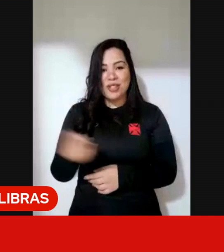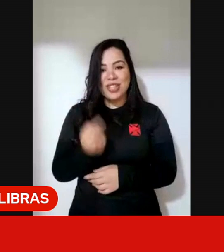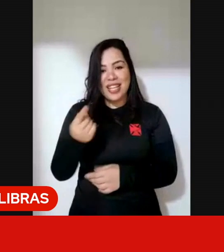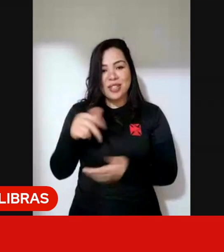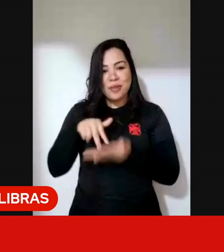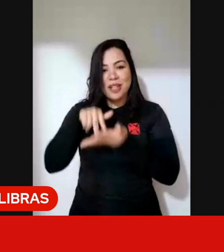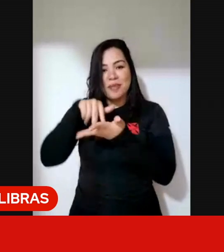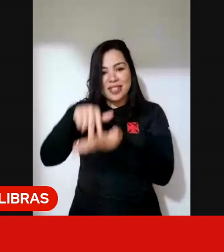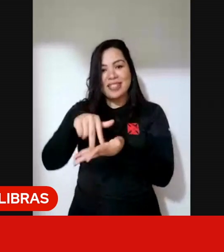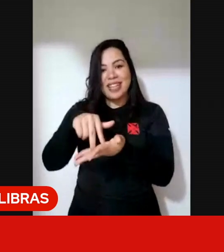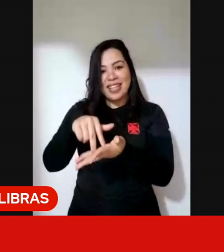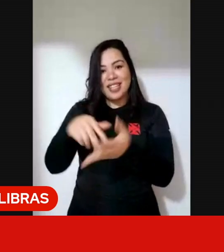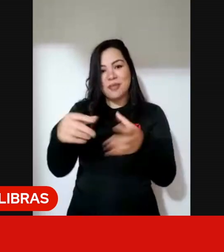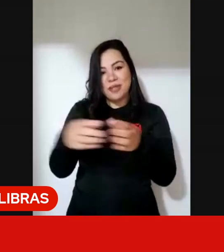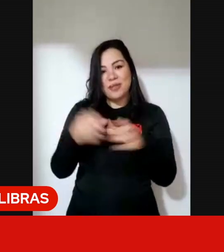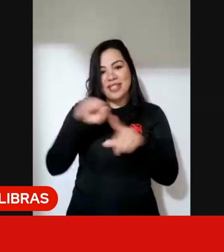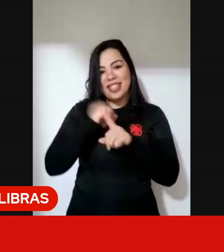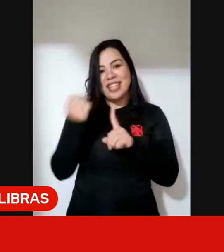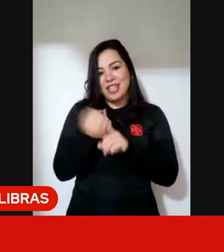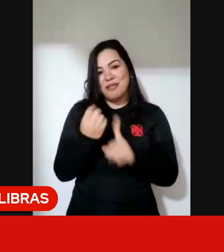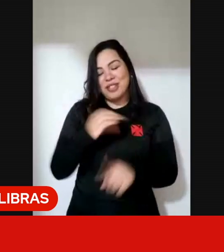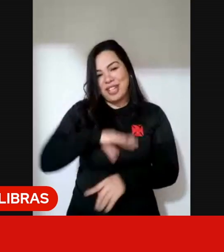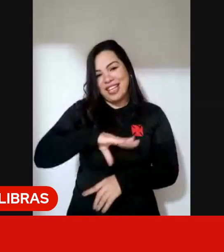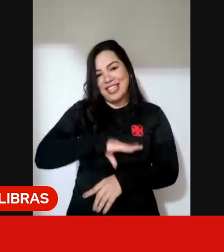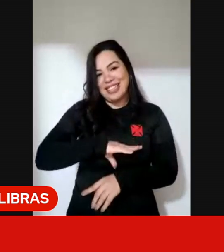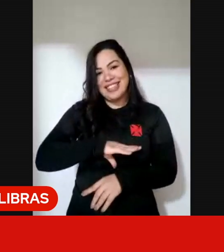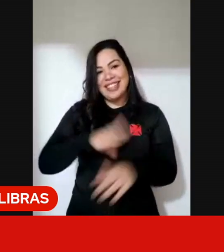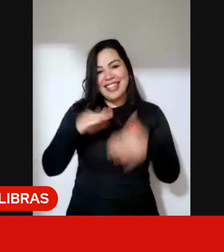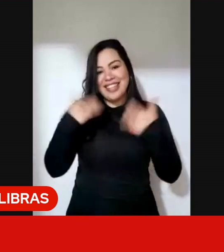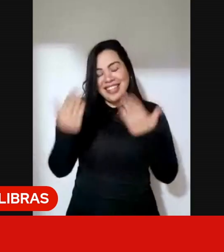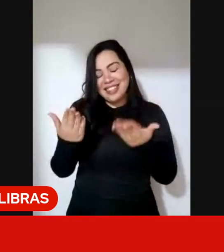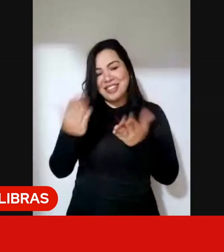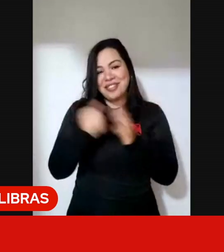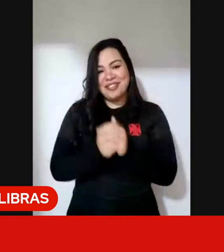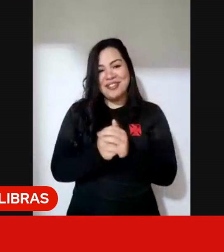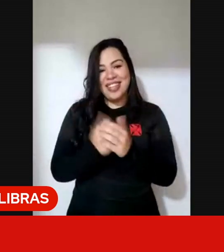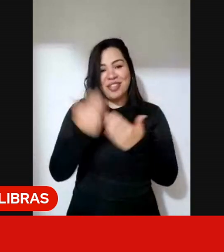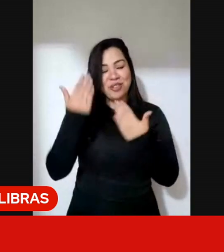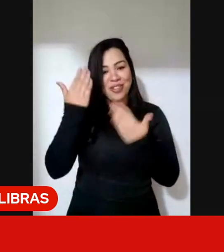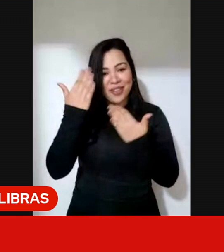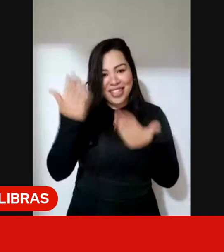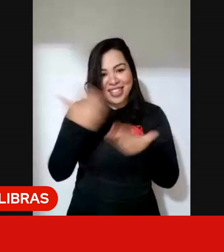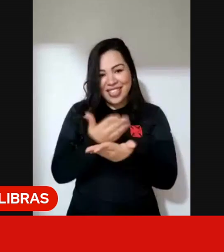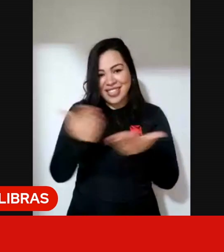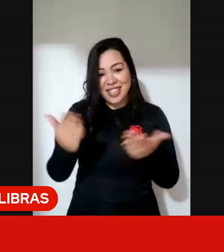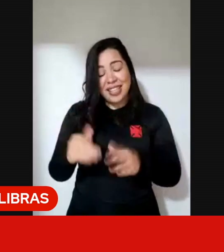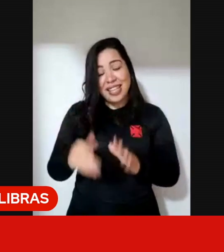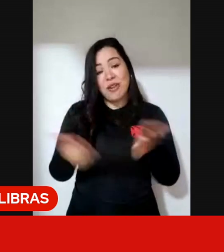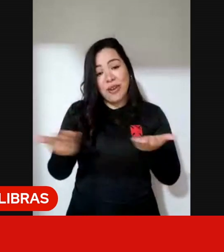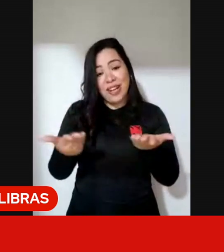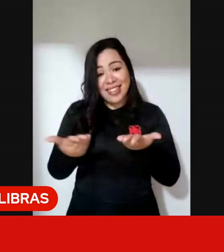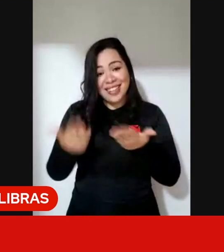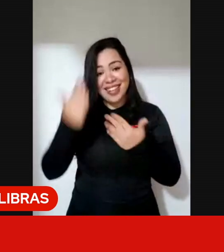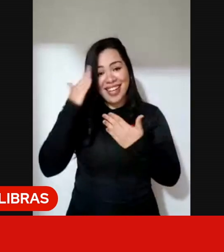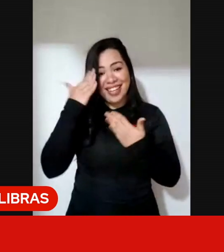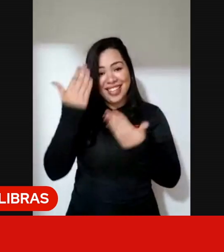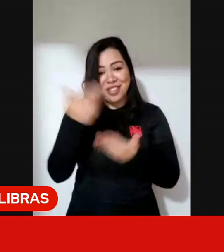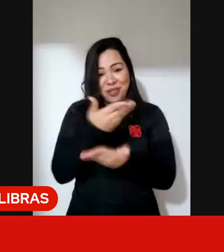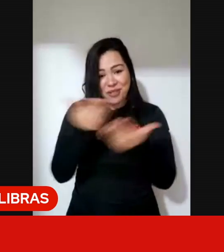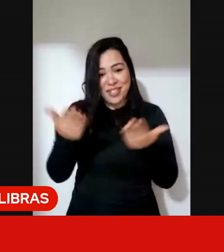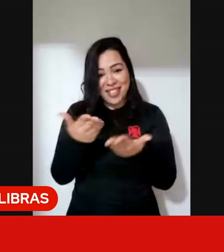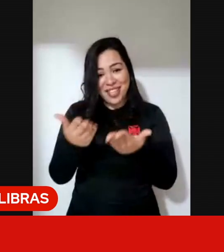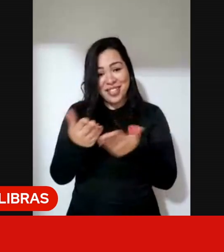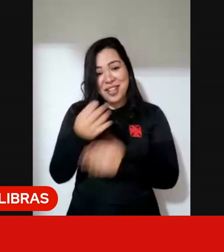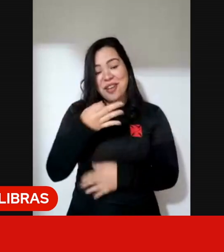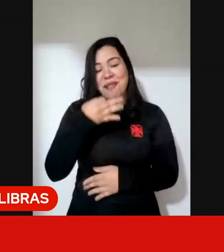ser a voz deles, para representar eles para a sociedade vascaína. Então, eu só tenho a agradecer. E agora,